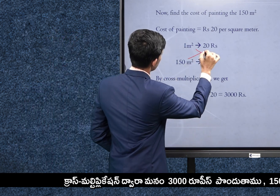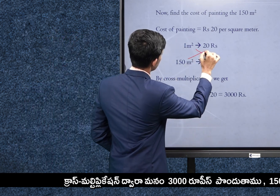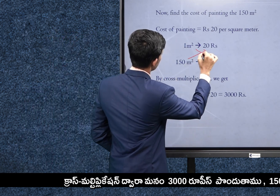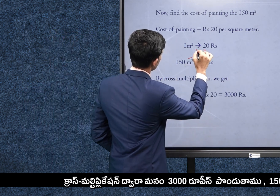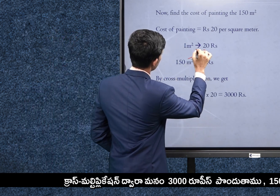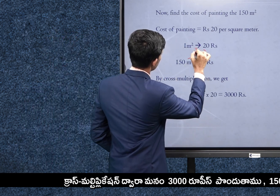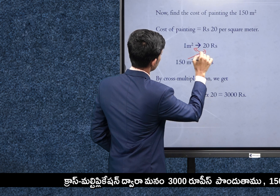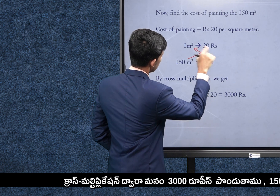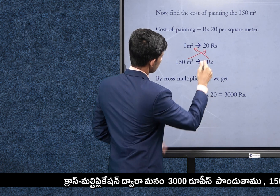3000 రూపీస్.